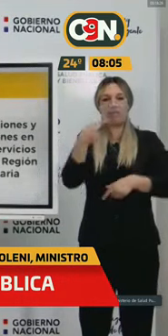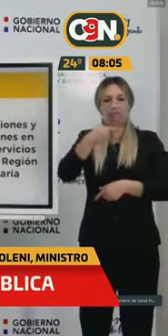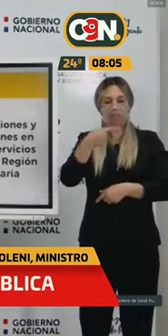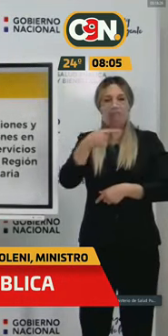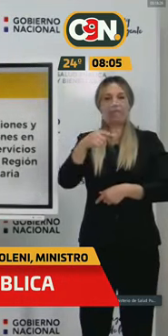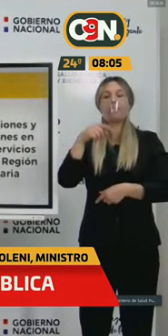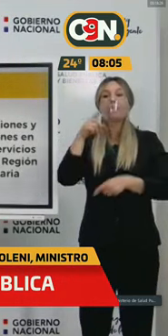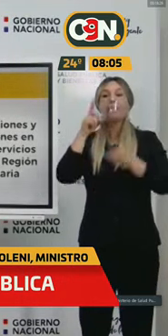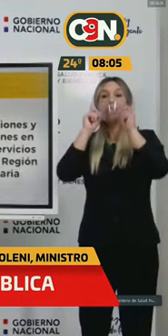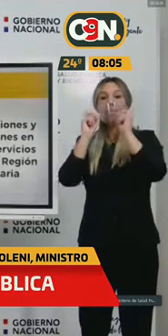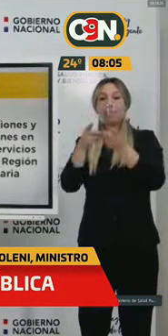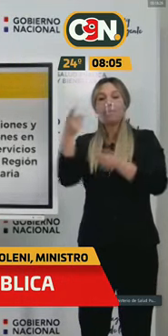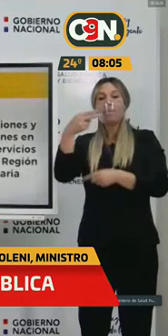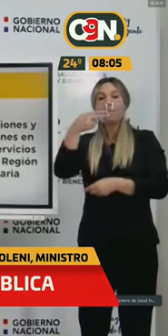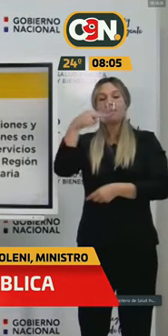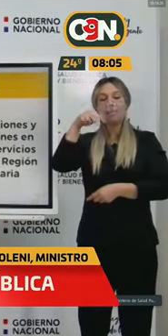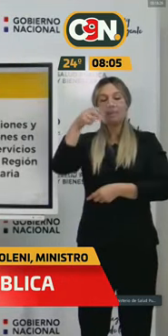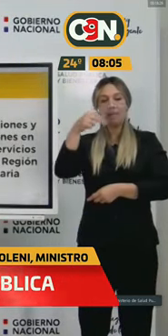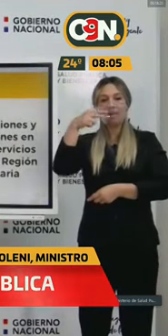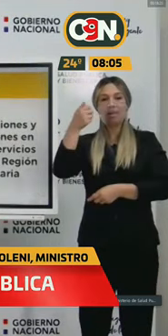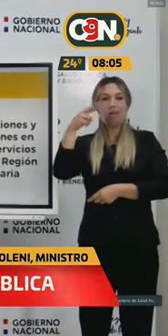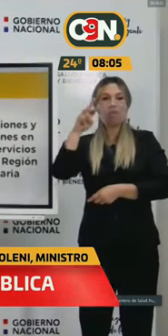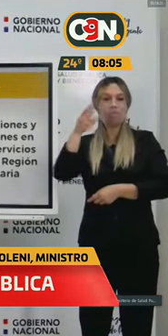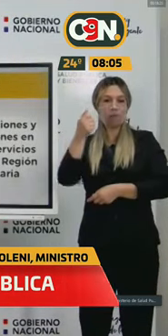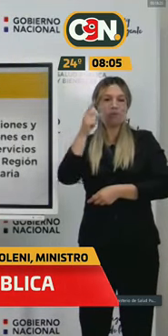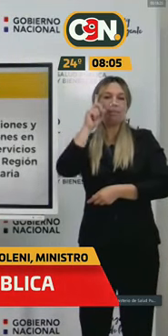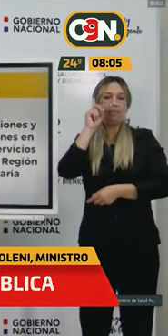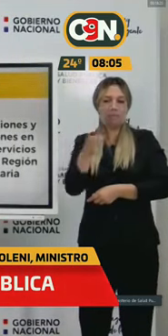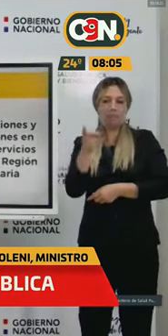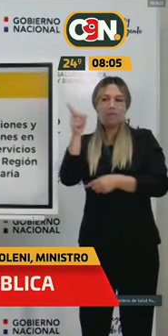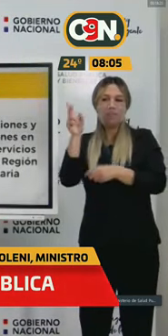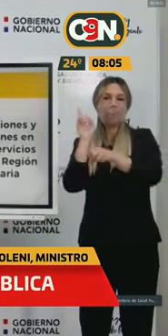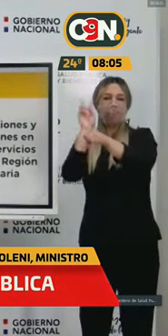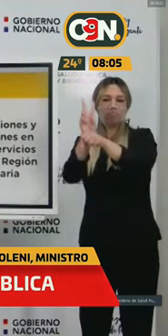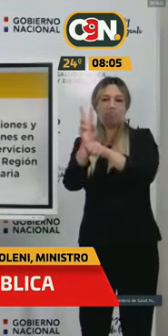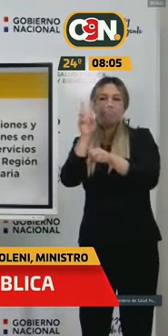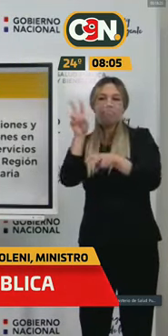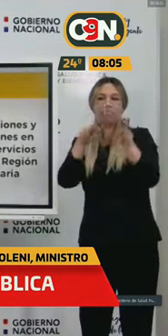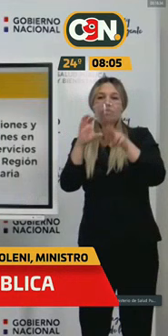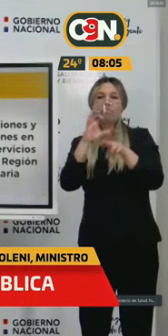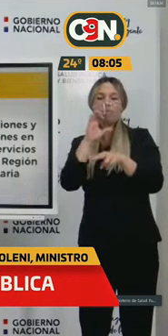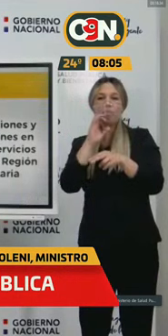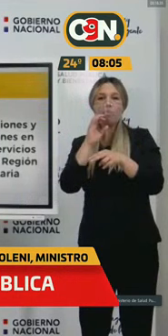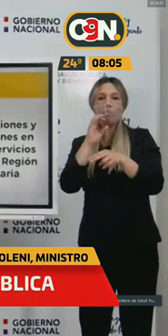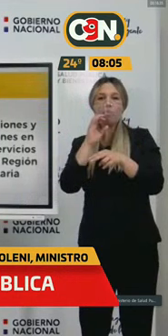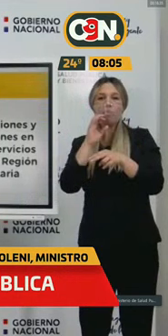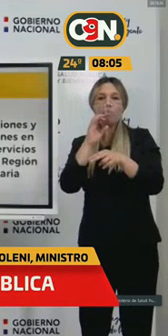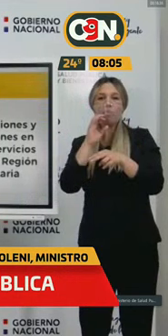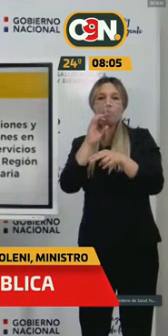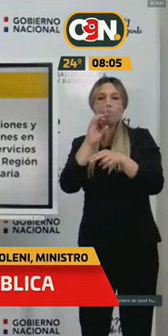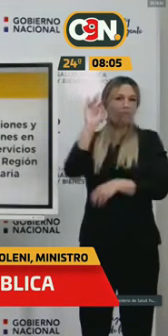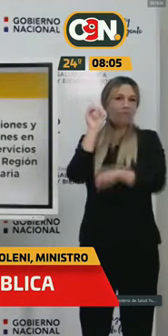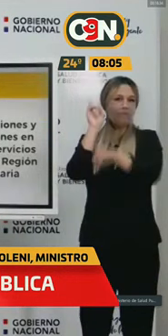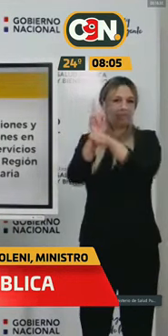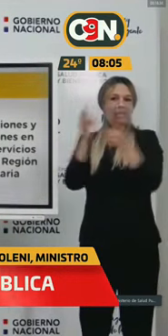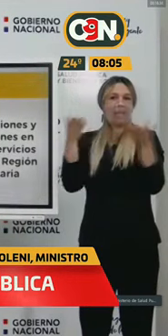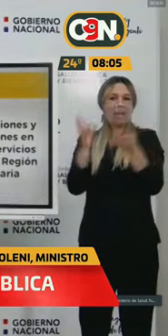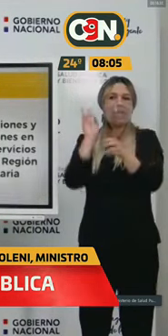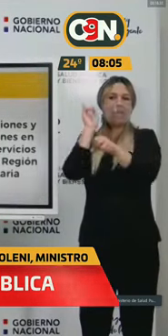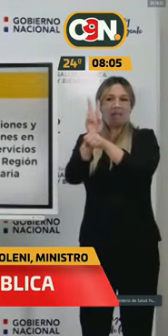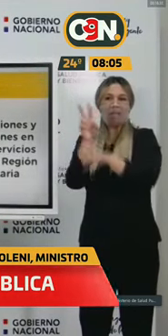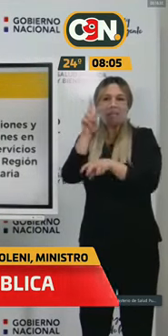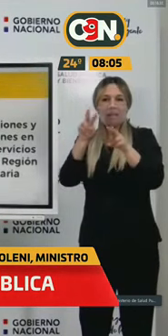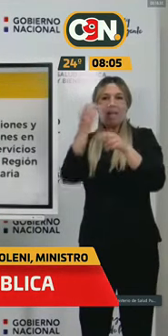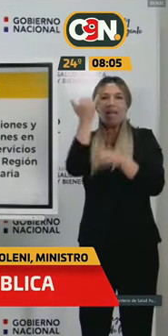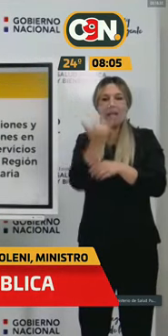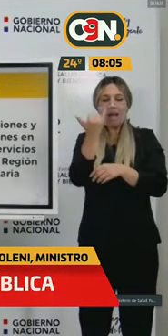sigue creciendo. Hoy tenemos, gracias a Dios, después de mucho tiempo, niños que están